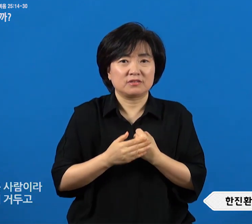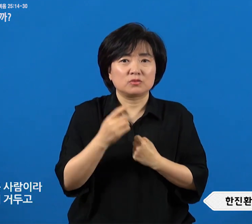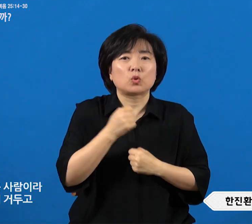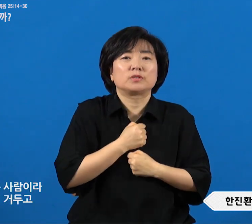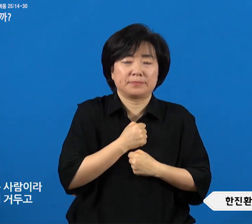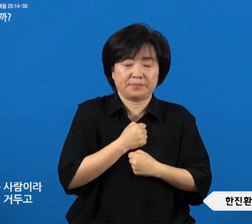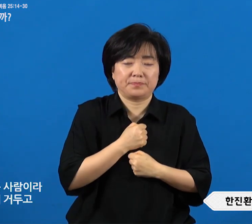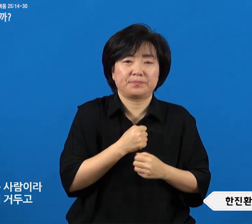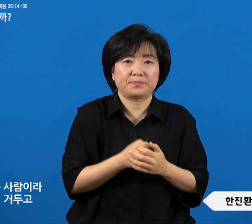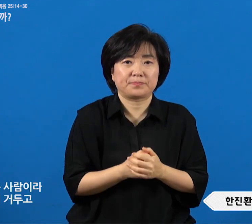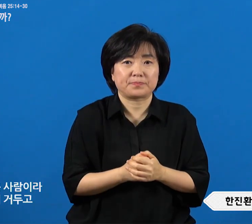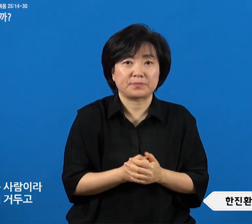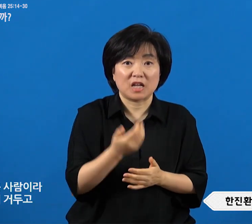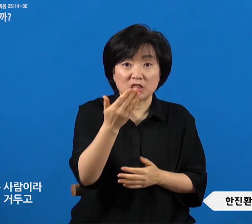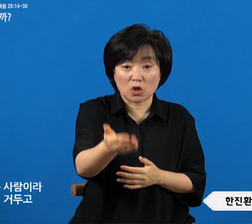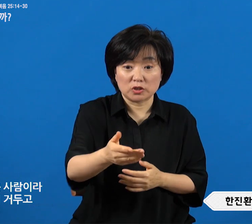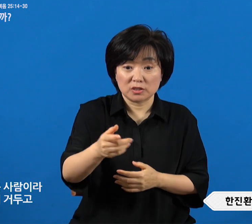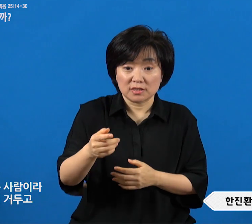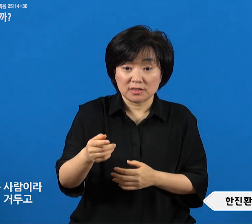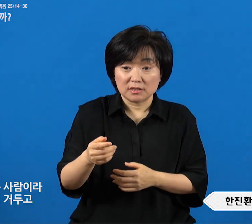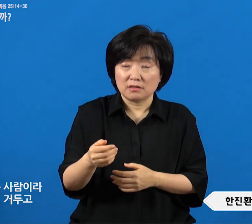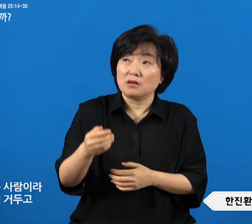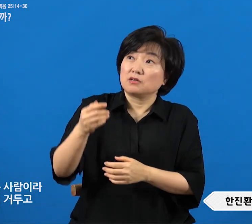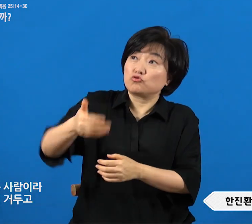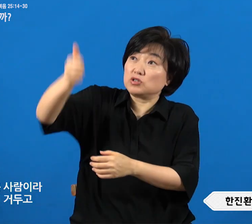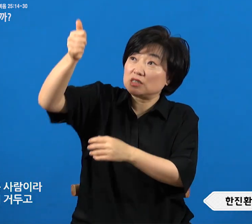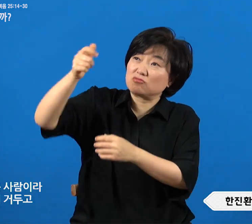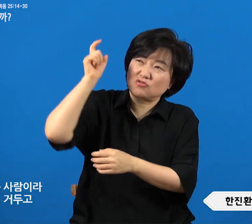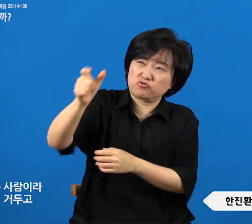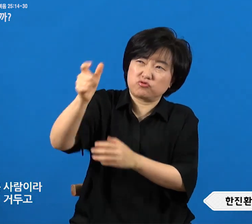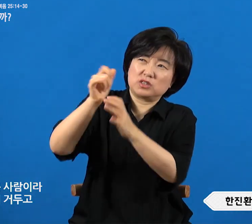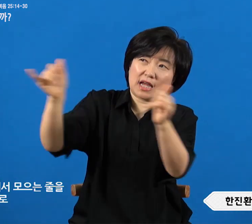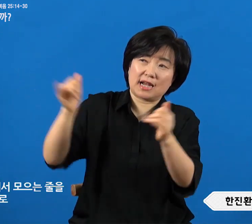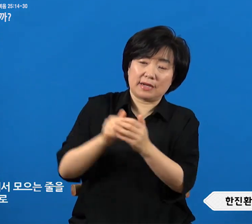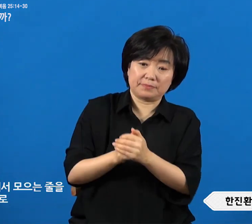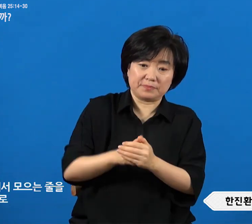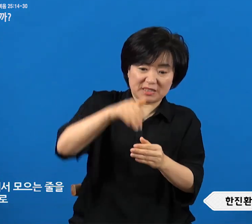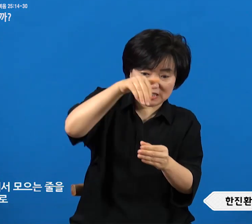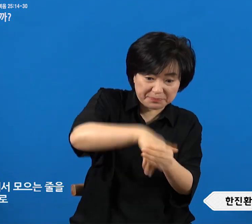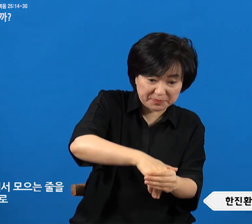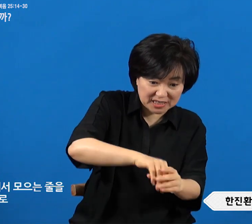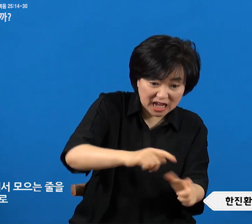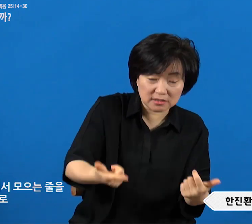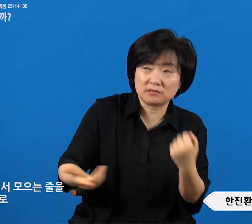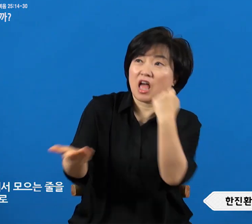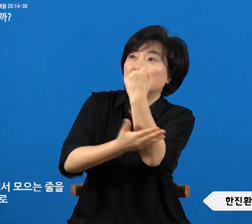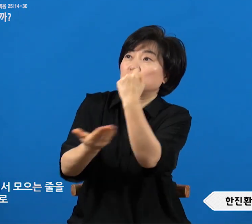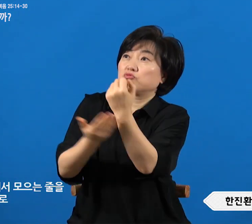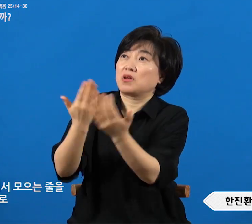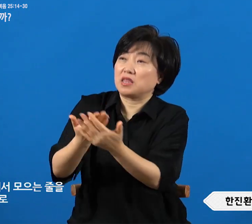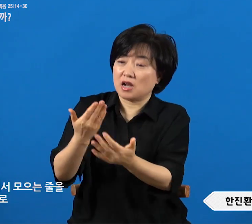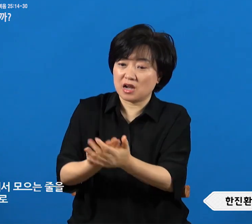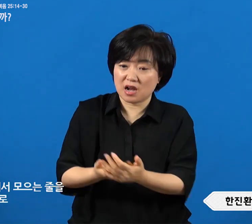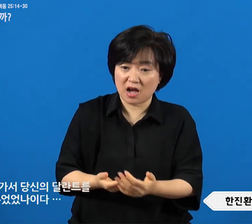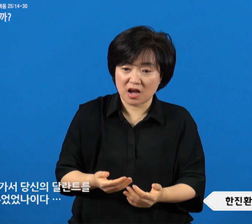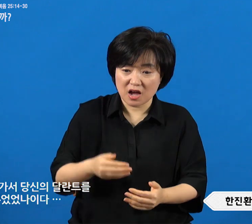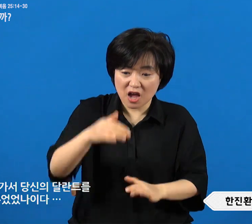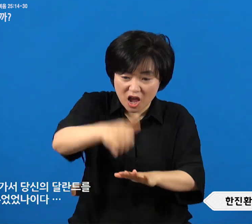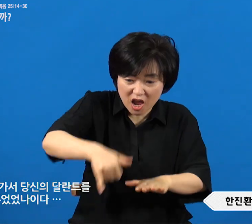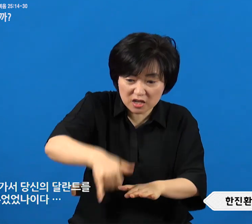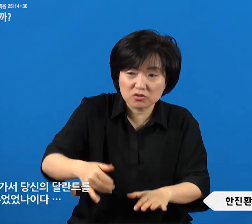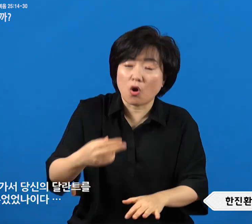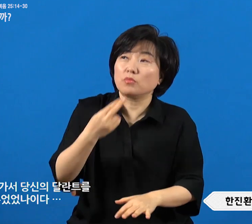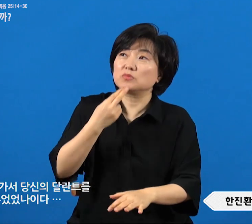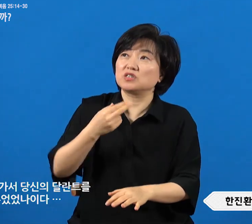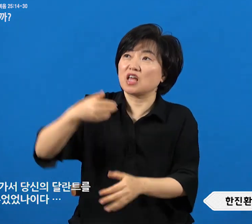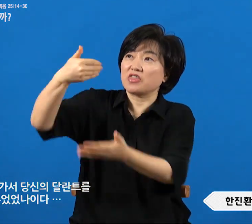보면 당신은 굳은 사람이라 심지 않은 데서 거두고 해치지 않은 데서 모으는 줄을 내가 알았으므로 두려워하여